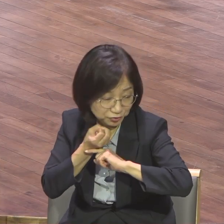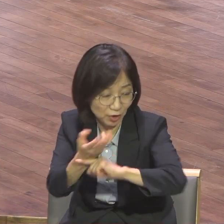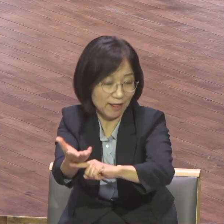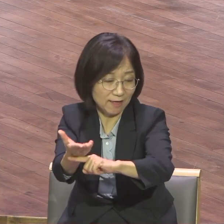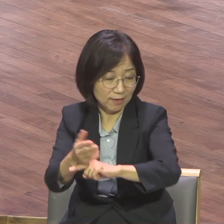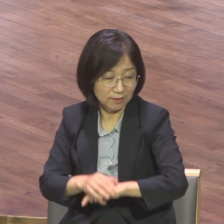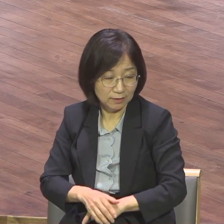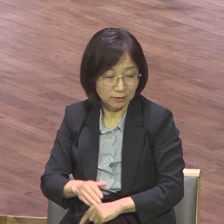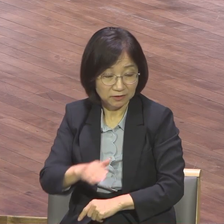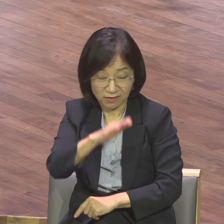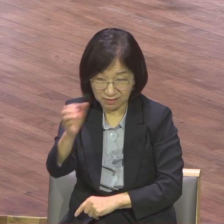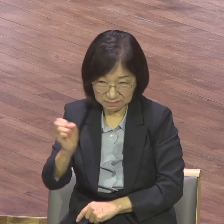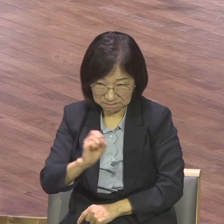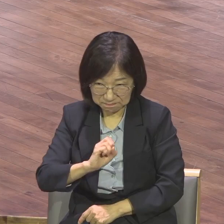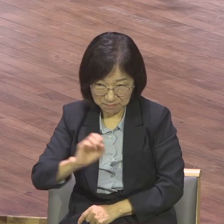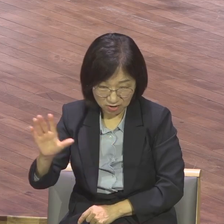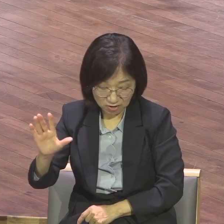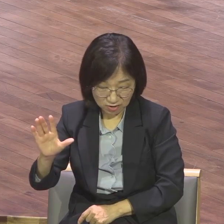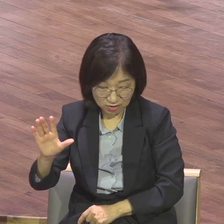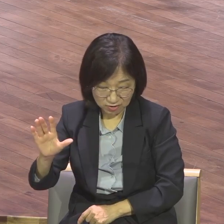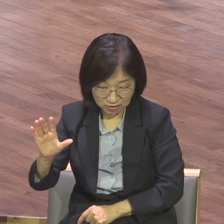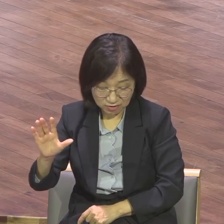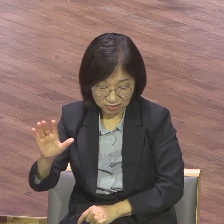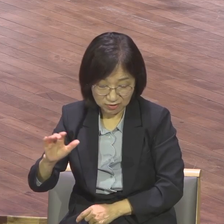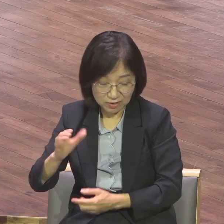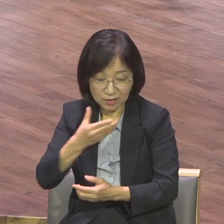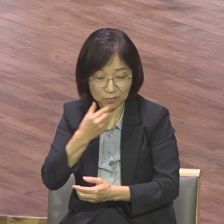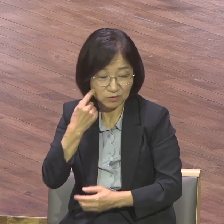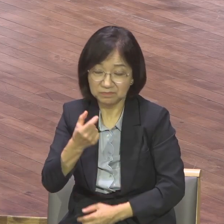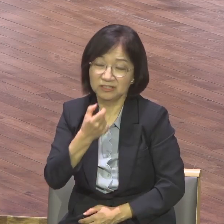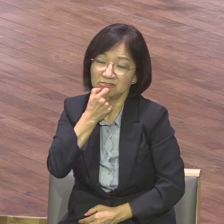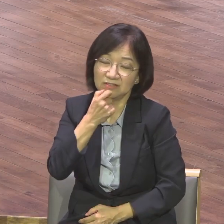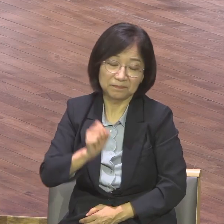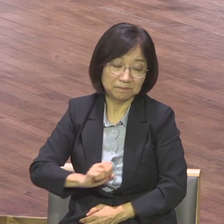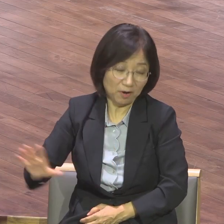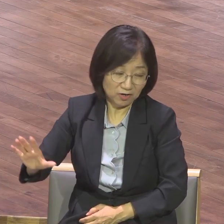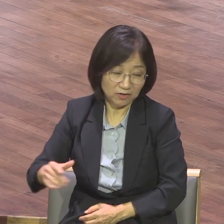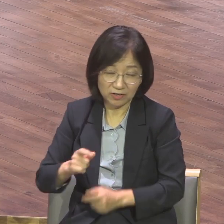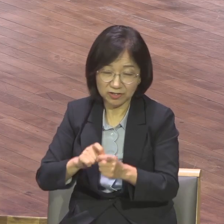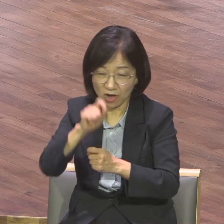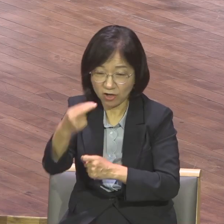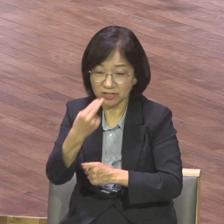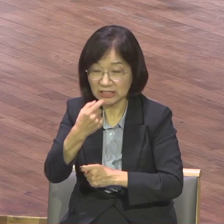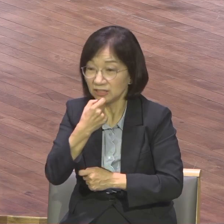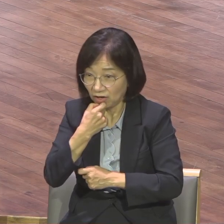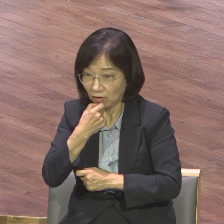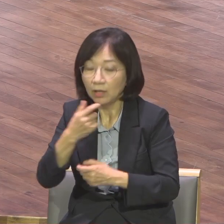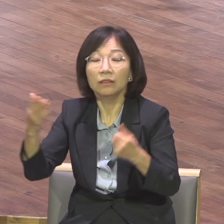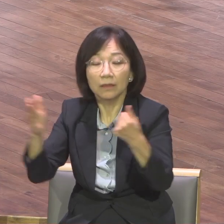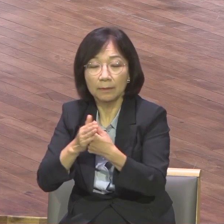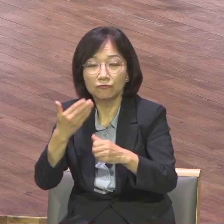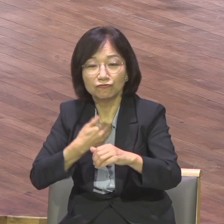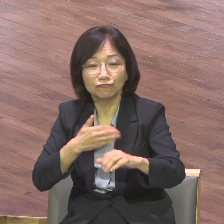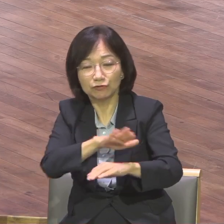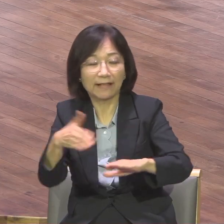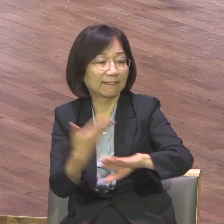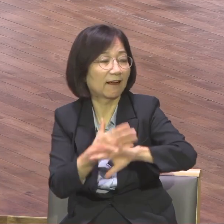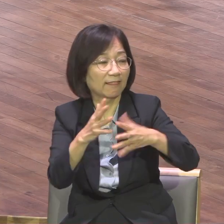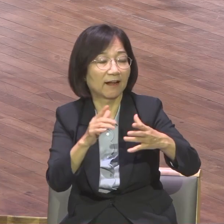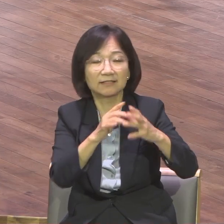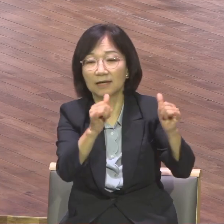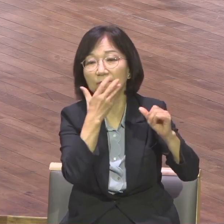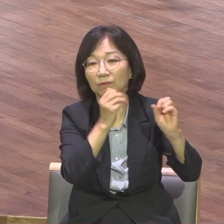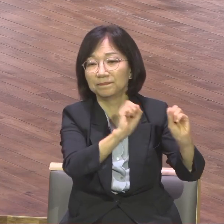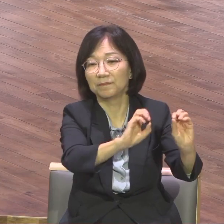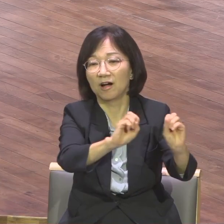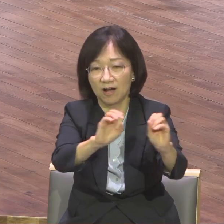너희가 그것을 버리고 영생을 얻기에 합당하지 않는 자로 자처하기로 우리가 이방인에게로 향하노라. 주께서 이같이